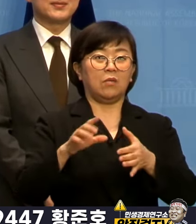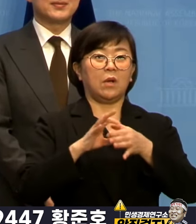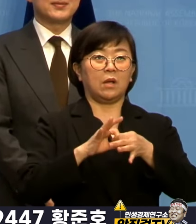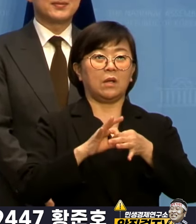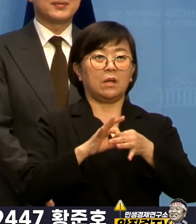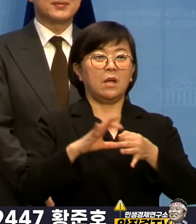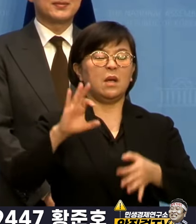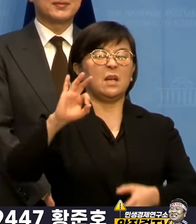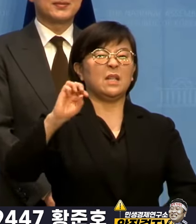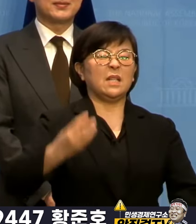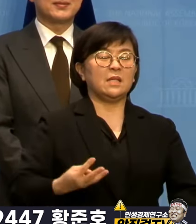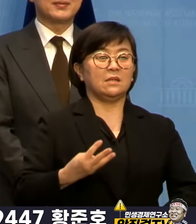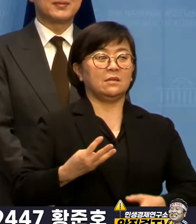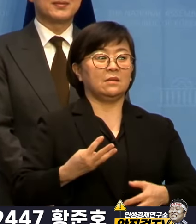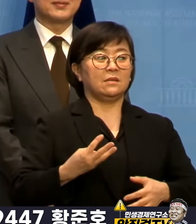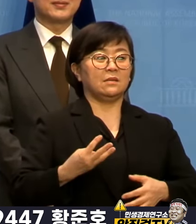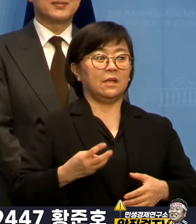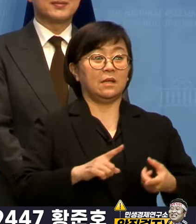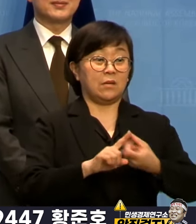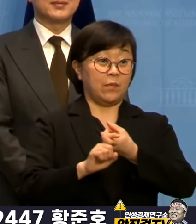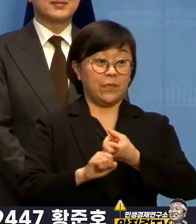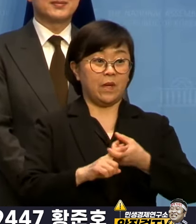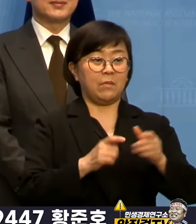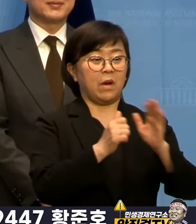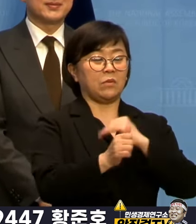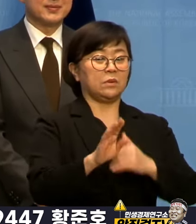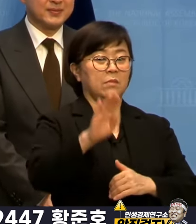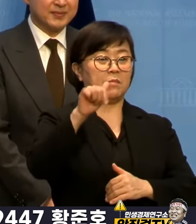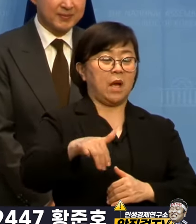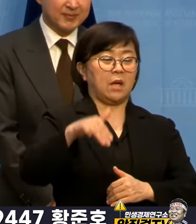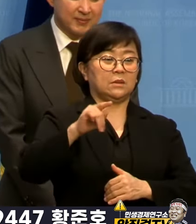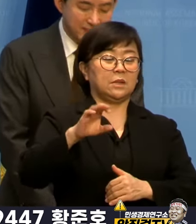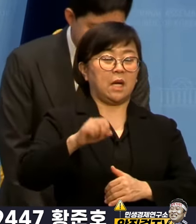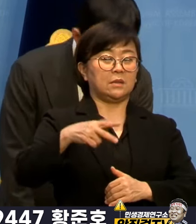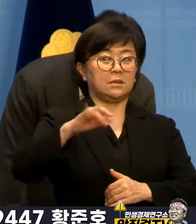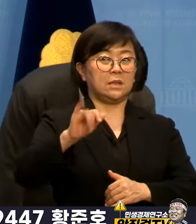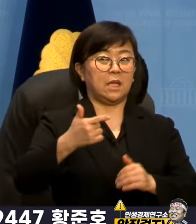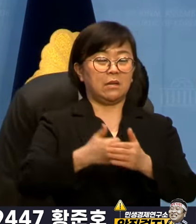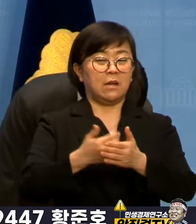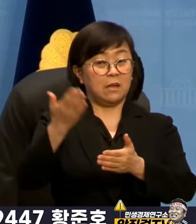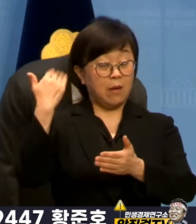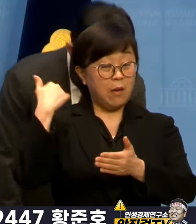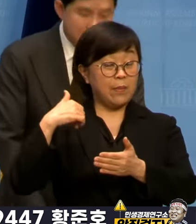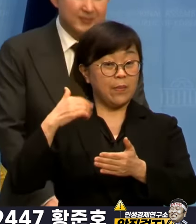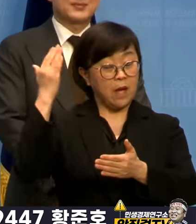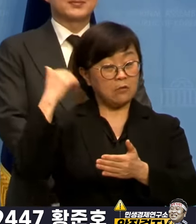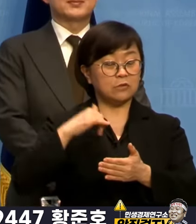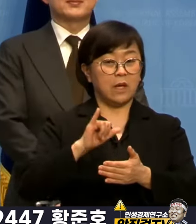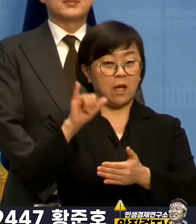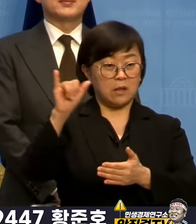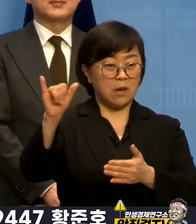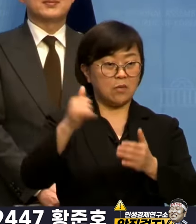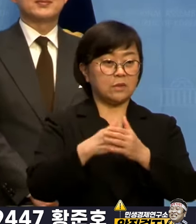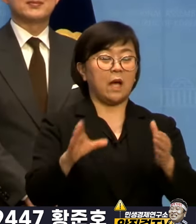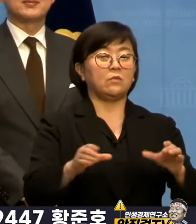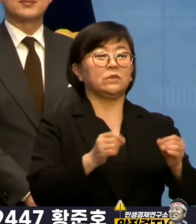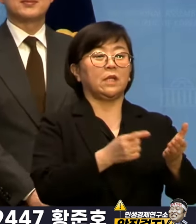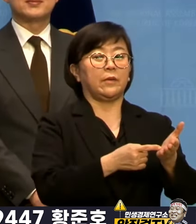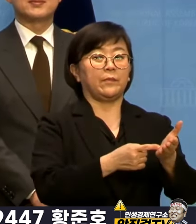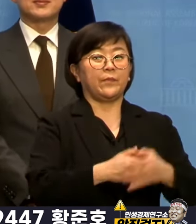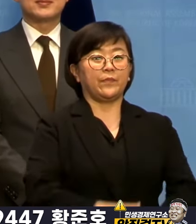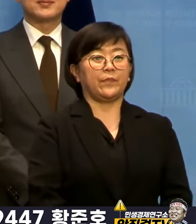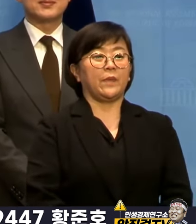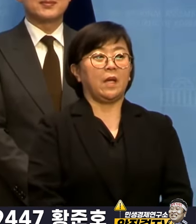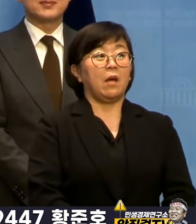함께 의대연대 대표를 맡고 계시는 박창진 전 대한항공 상사님 모셨습니다. 예, 기자에게 취지